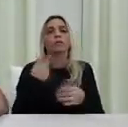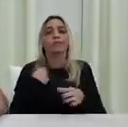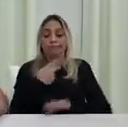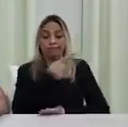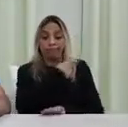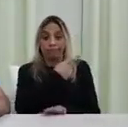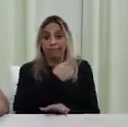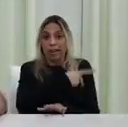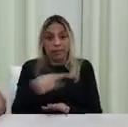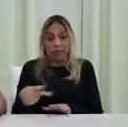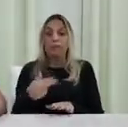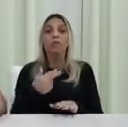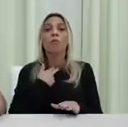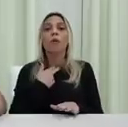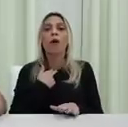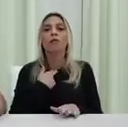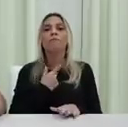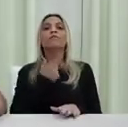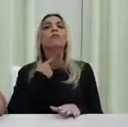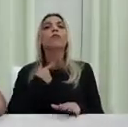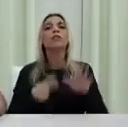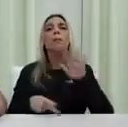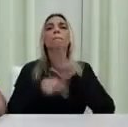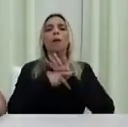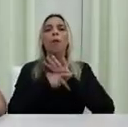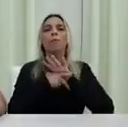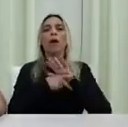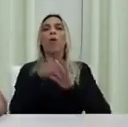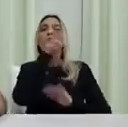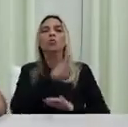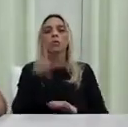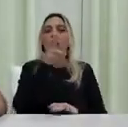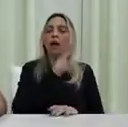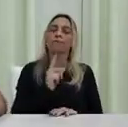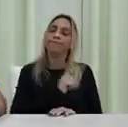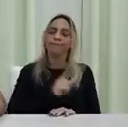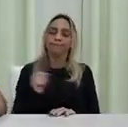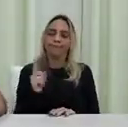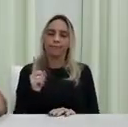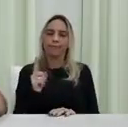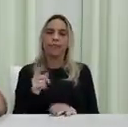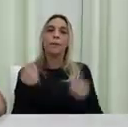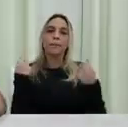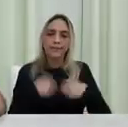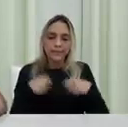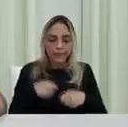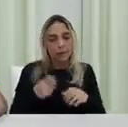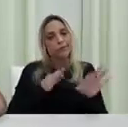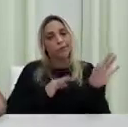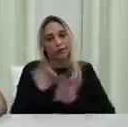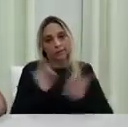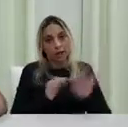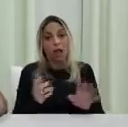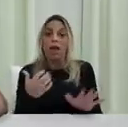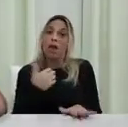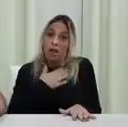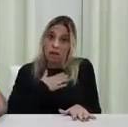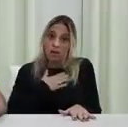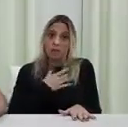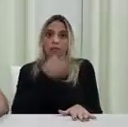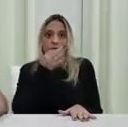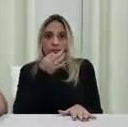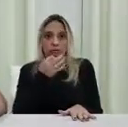um presidente não pode impor a sua vontade para que nós criminalizemos de fato, né, as invasões de terra. O que depender de mim